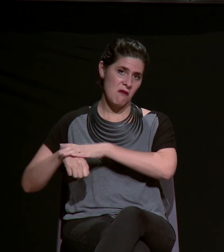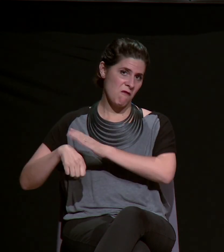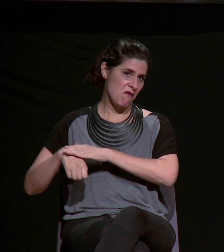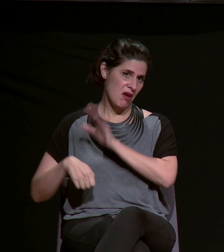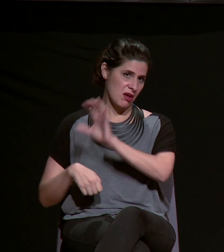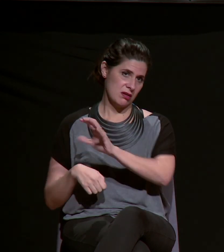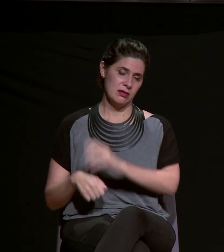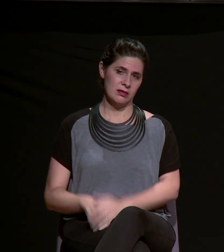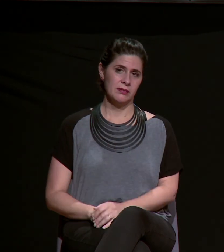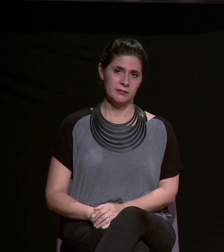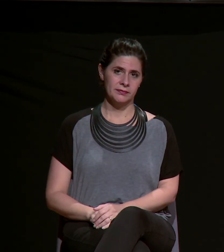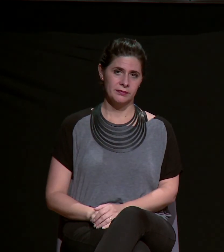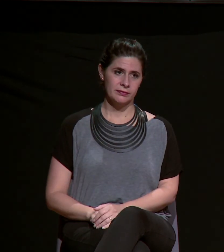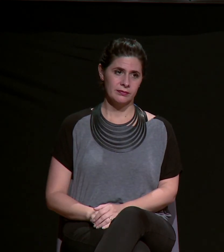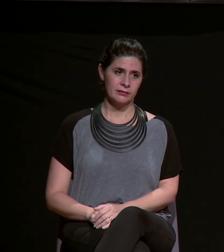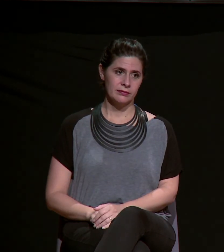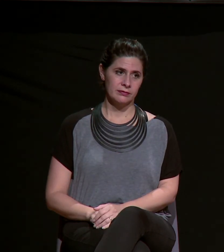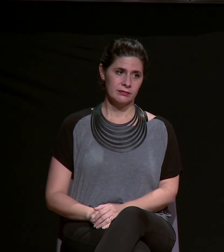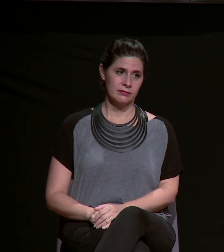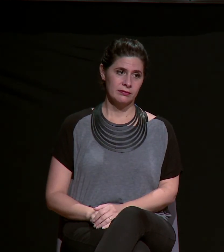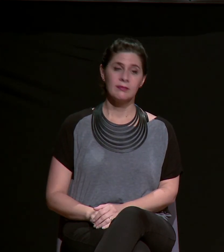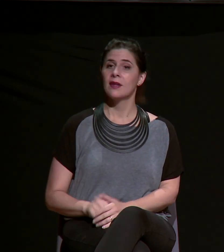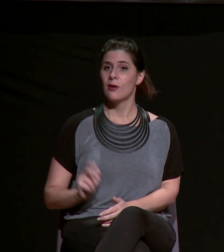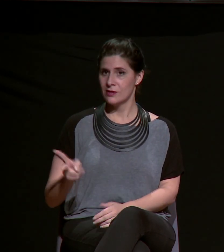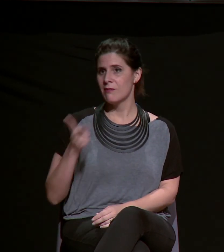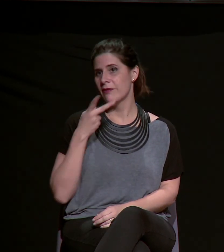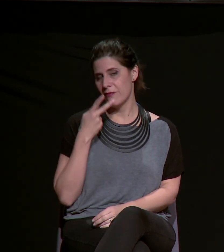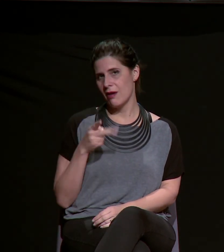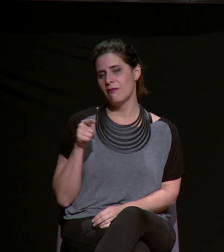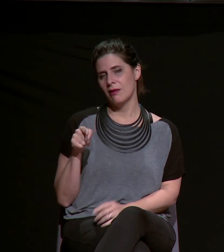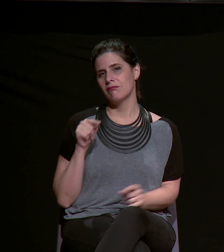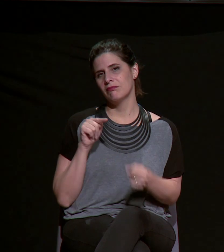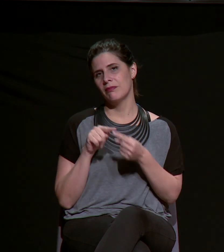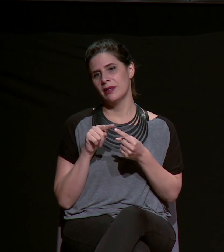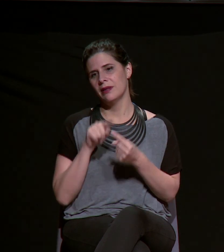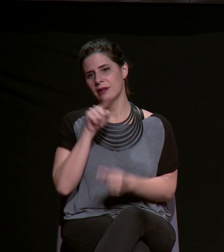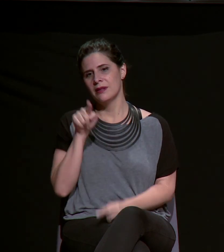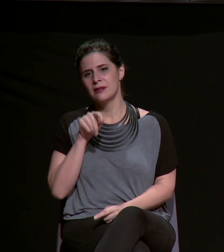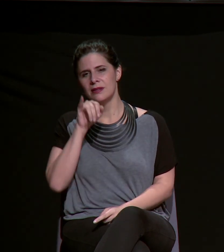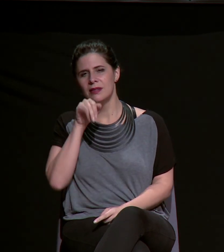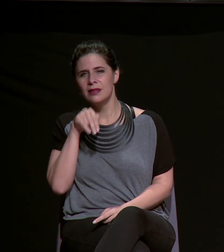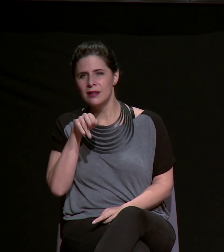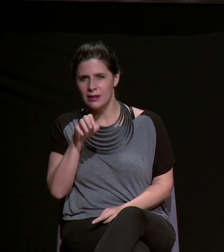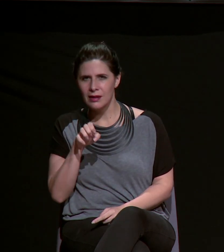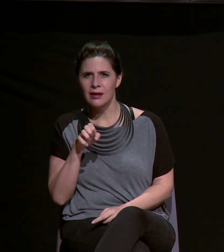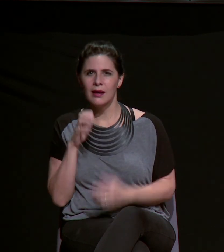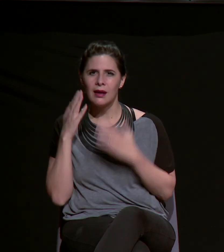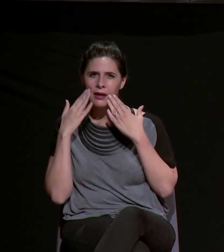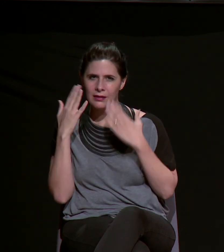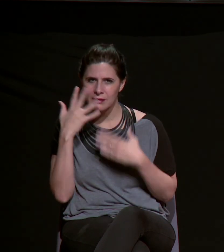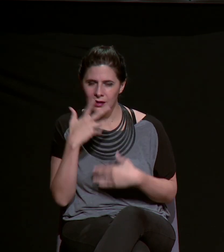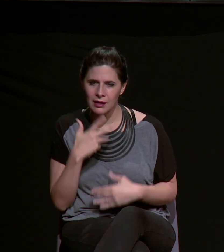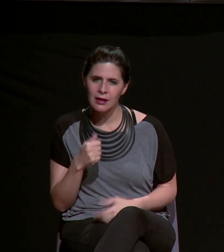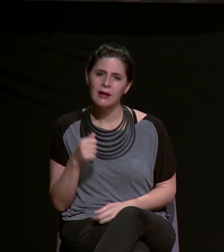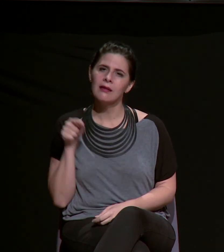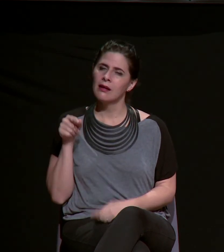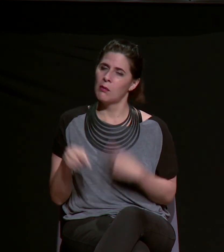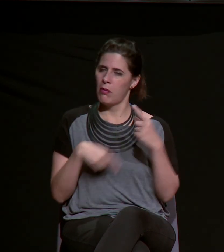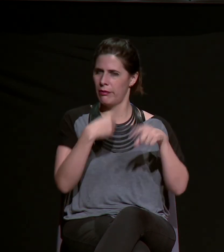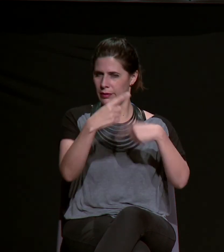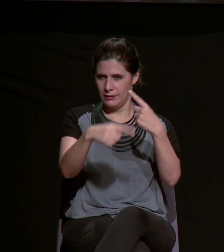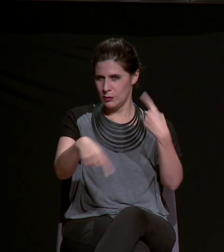Eu vivo brincando mas ele adora essa estética de zine, e aí a gente pode fazer outras conversas sobre o caráter formal dos livros do